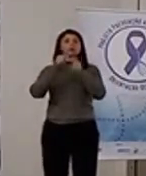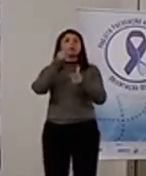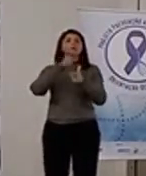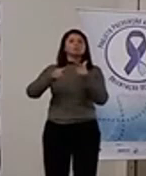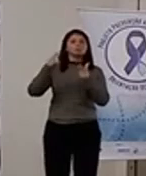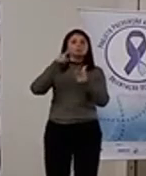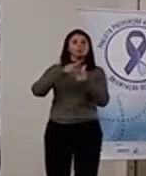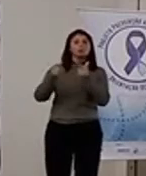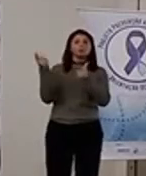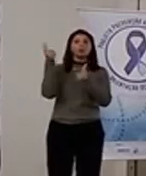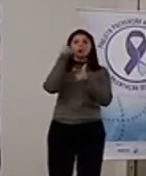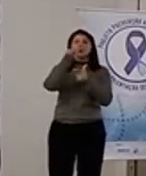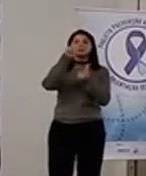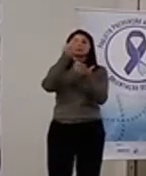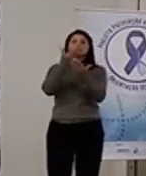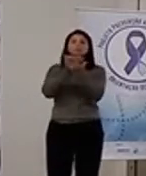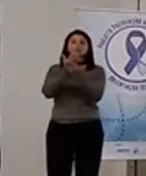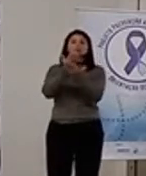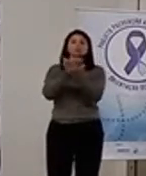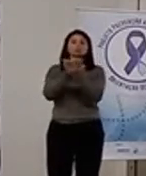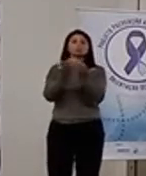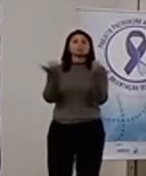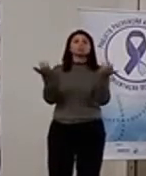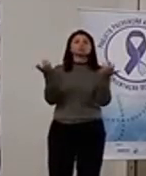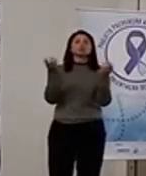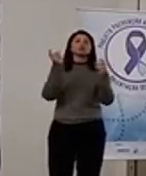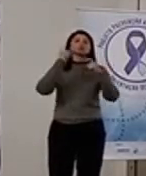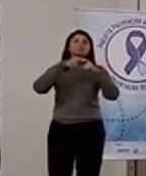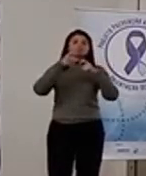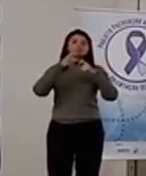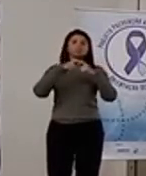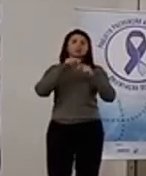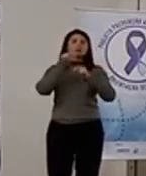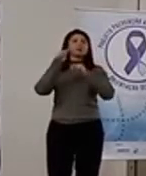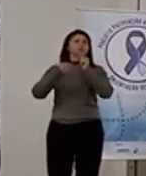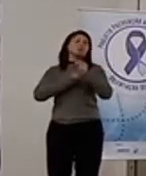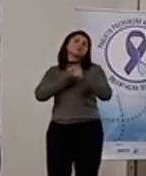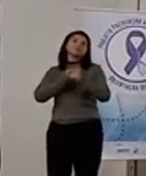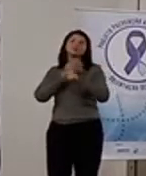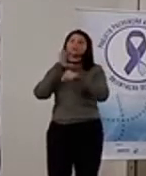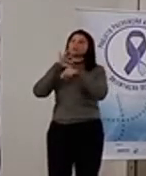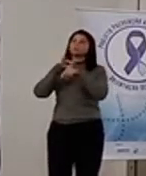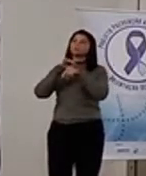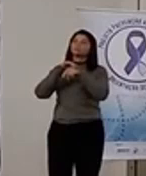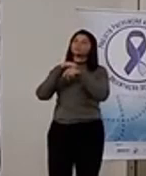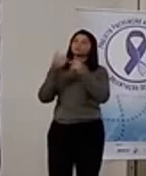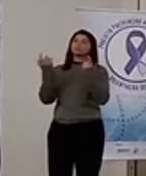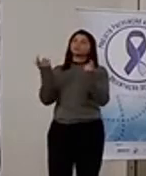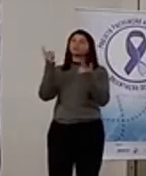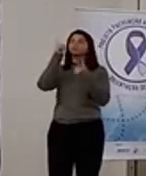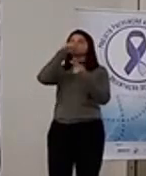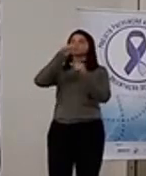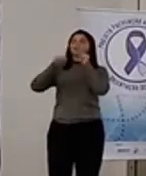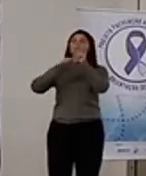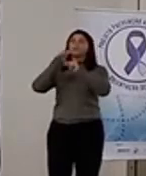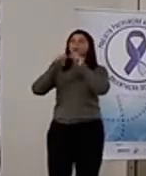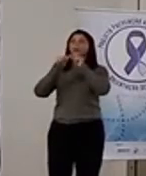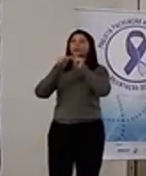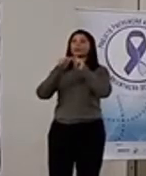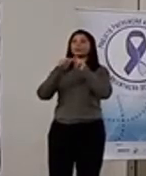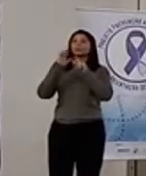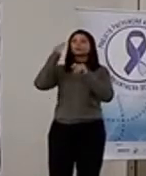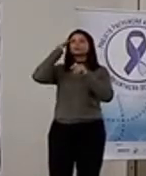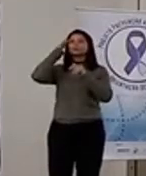para essas doenças. E outra coisa, viver com a doença rara, além do mais, né, é complexo. Por quê? Porque você